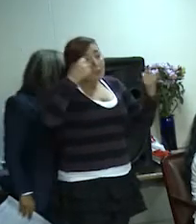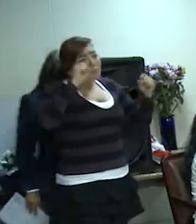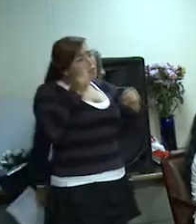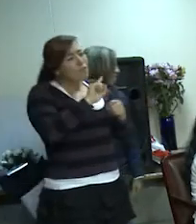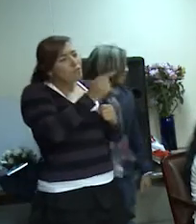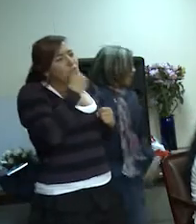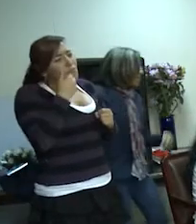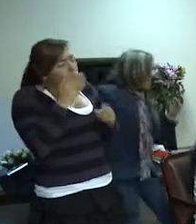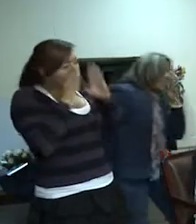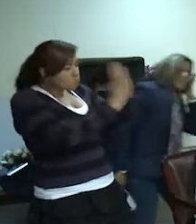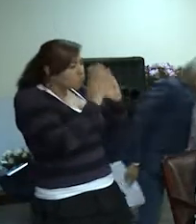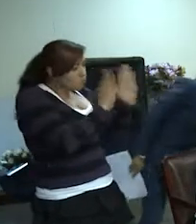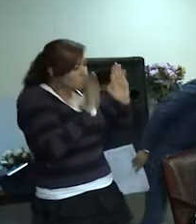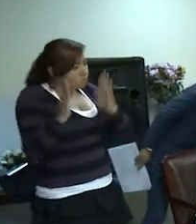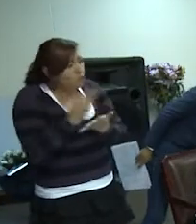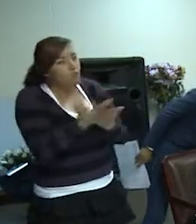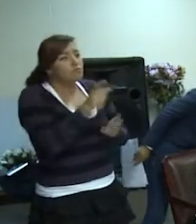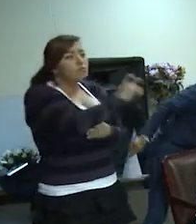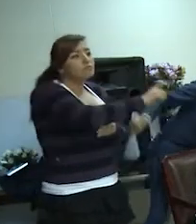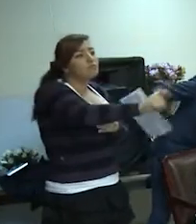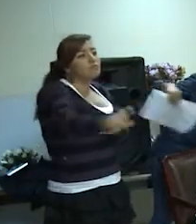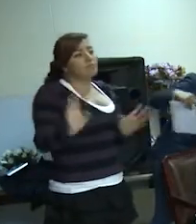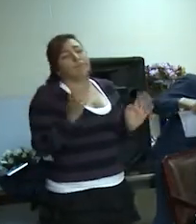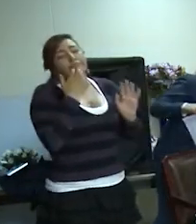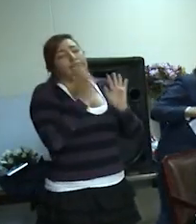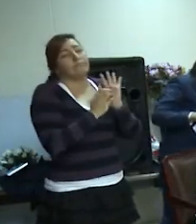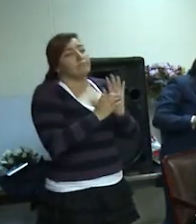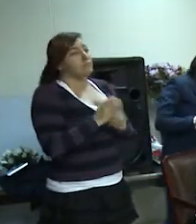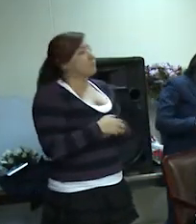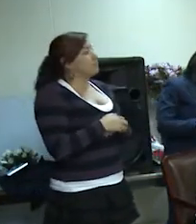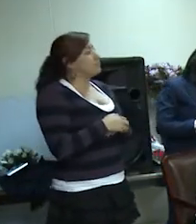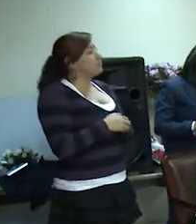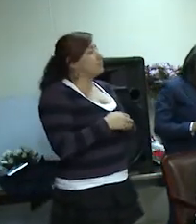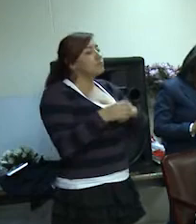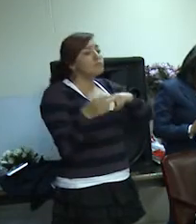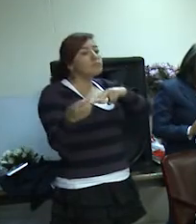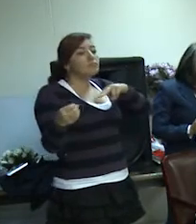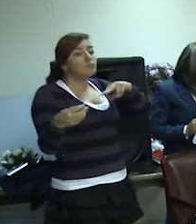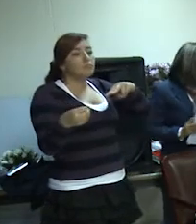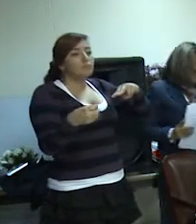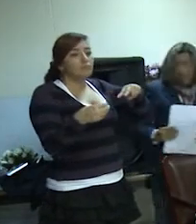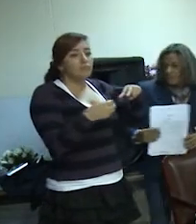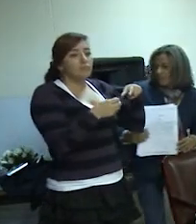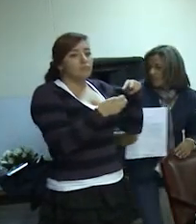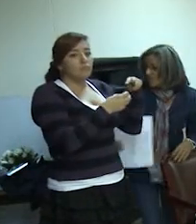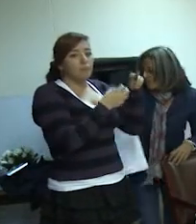que son concretas, básicas y que necesitamos. Por ejemplo, la educación